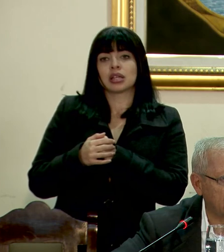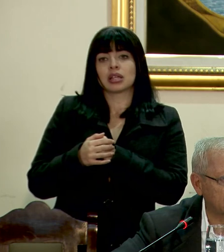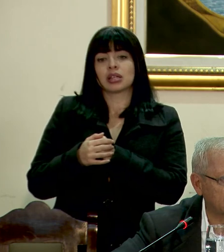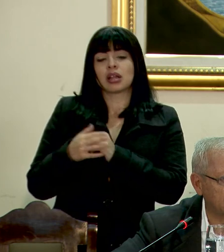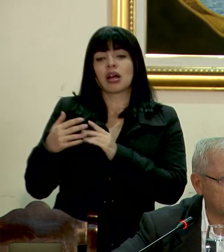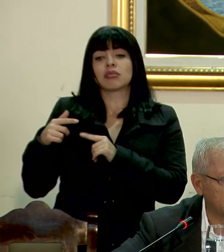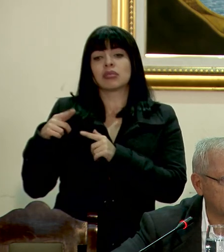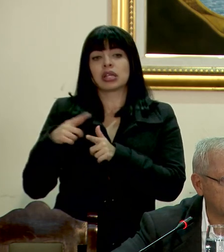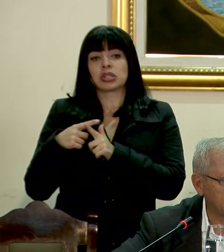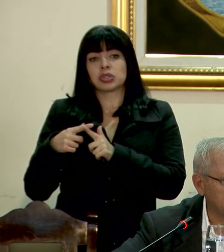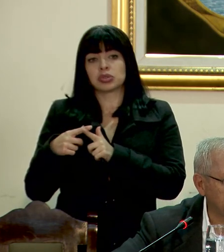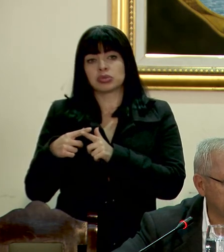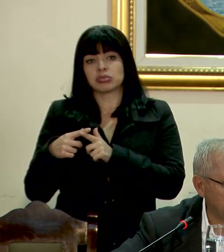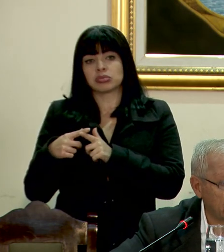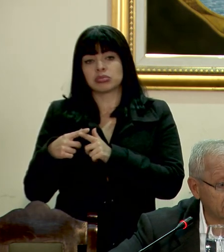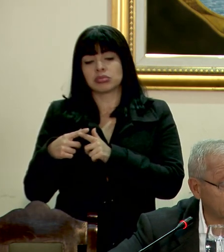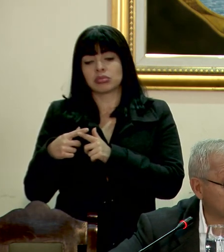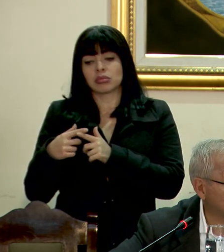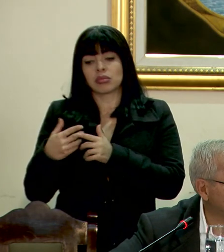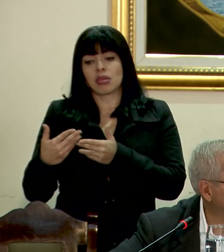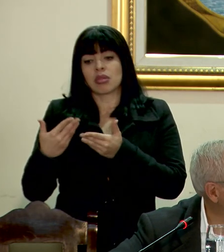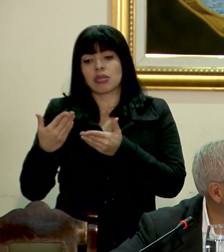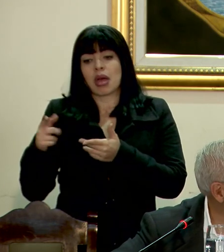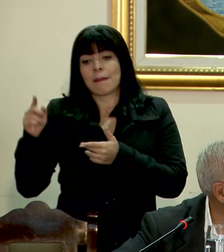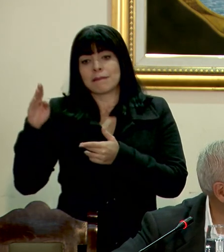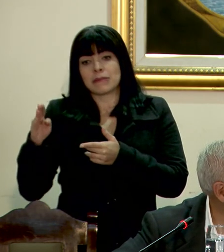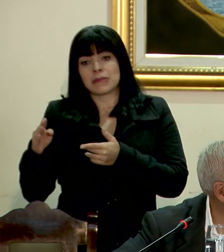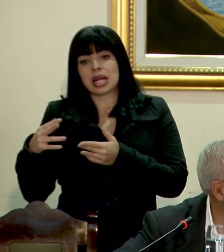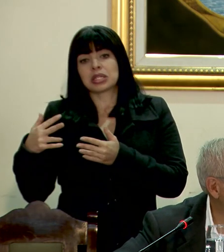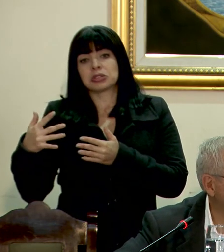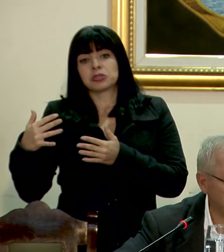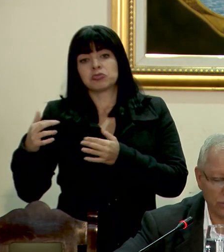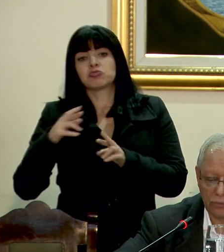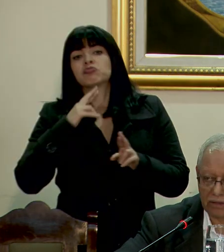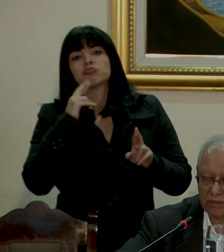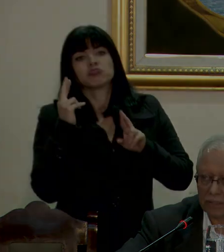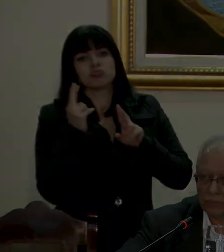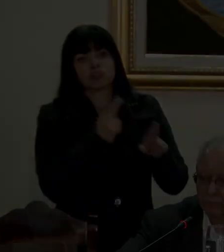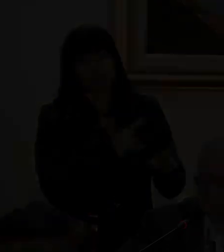a esta resolución que tomó el gobierno brasileño.